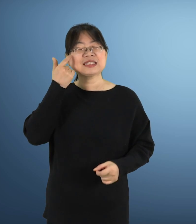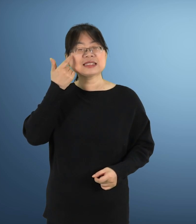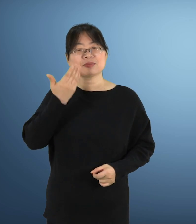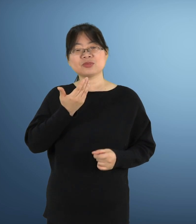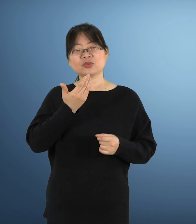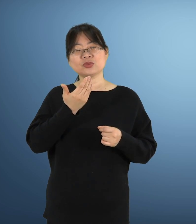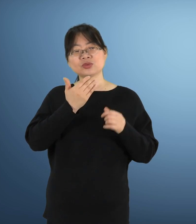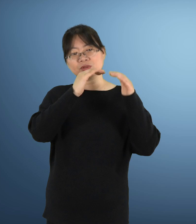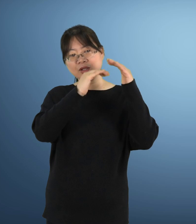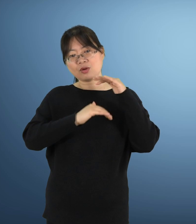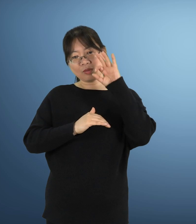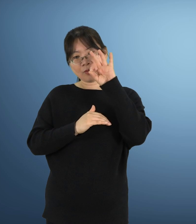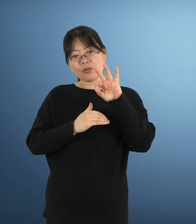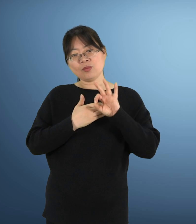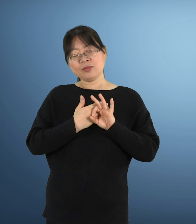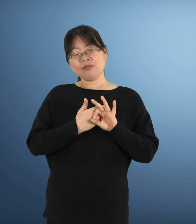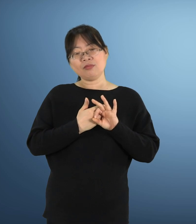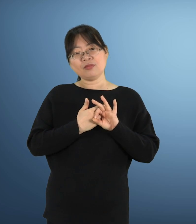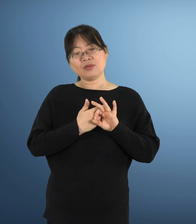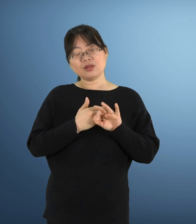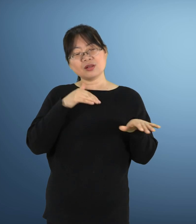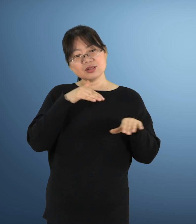그러냐면